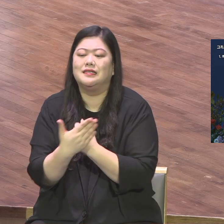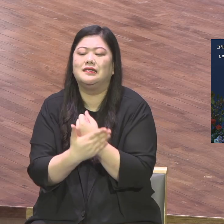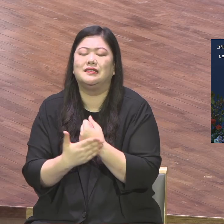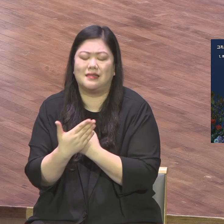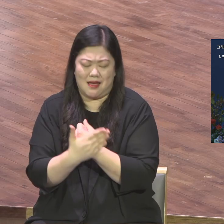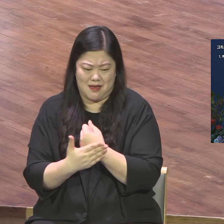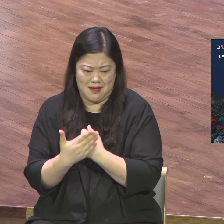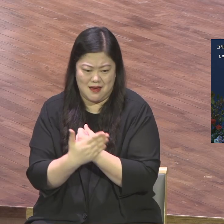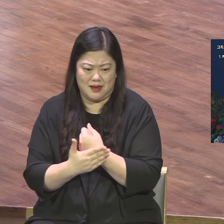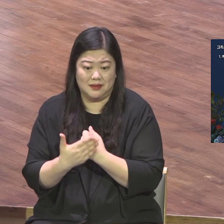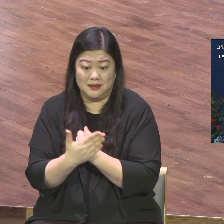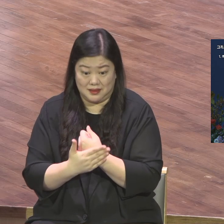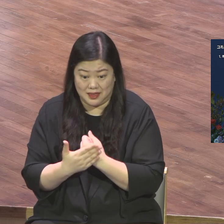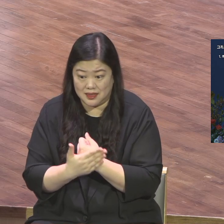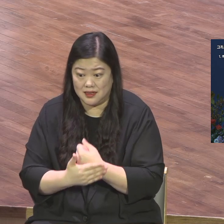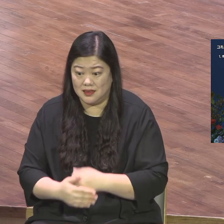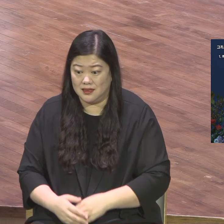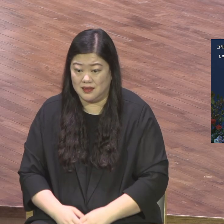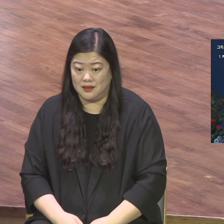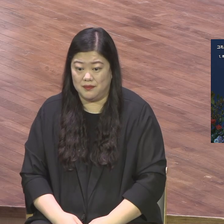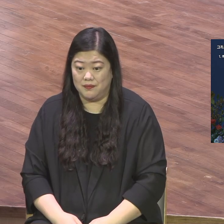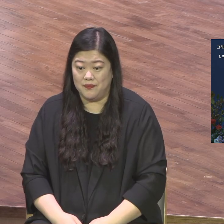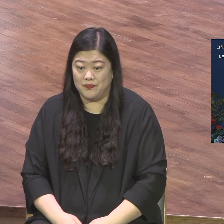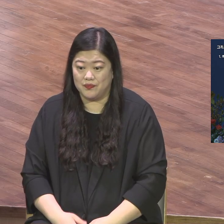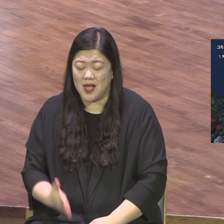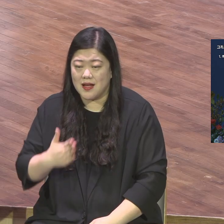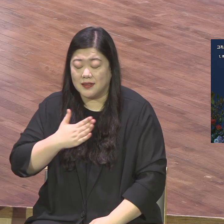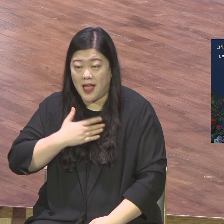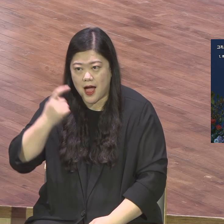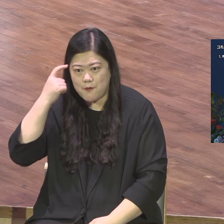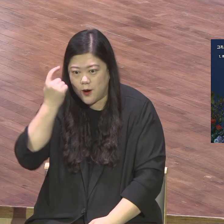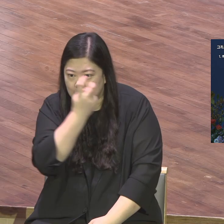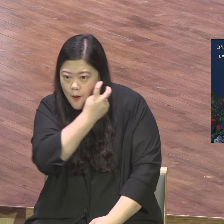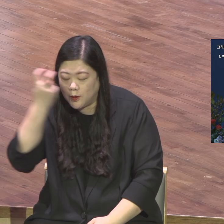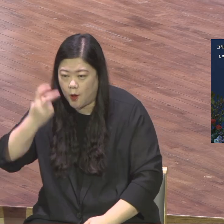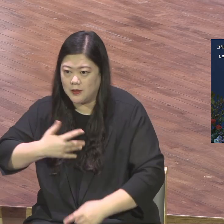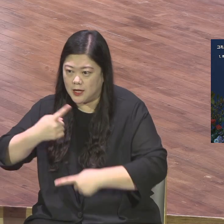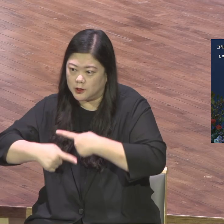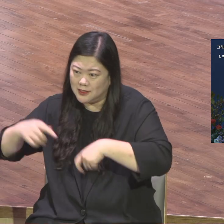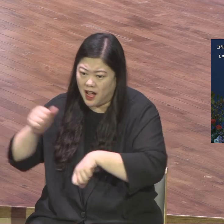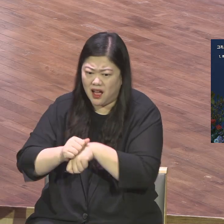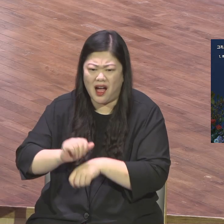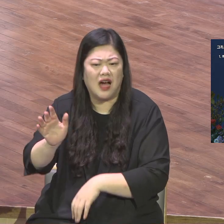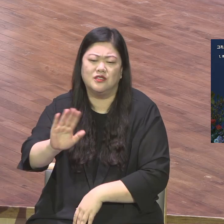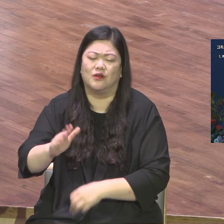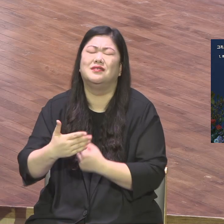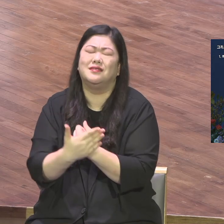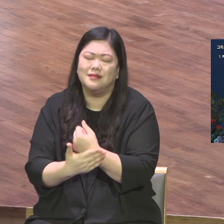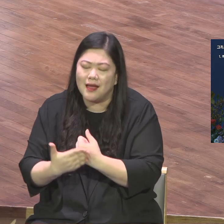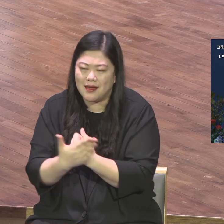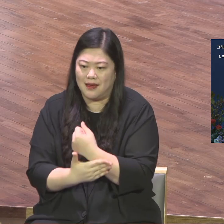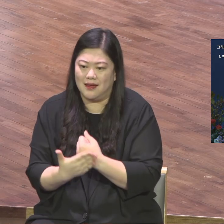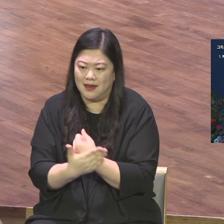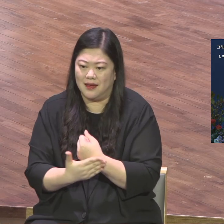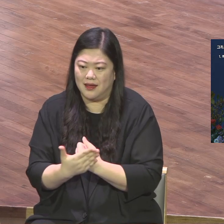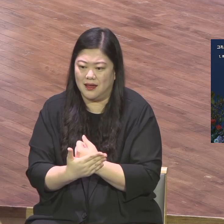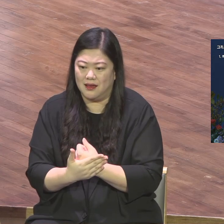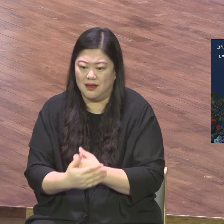아멘. 아멘 가 아니요. 하나님의 은혜로. 누가 알아주면 아이 부끄러워 숨고